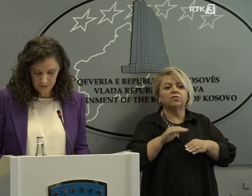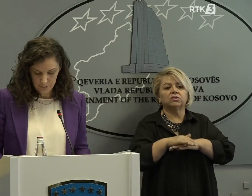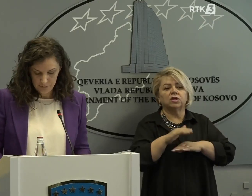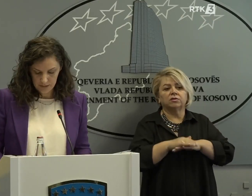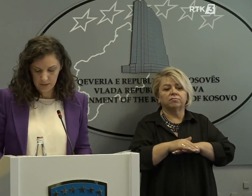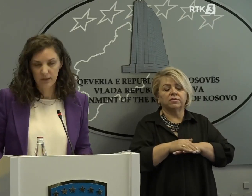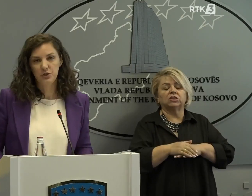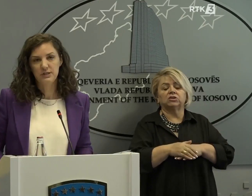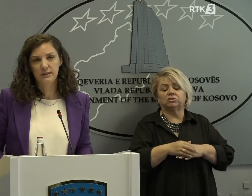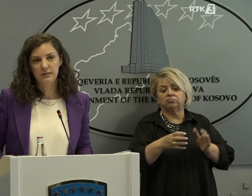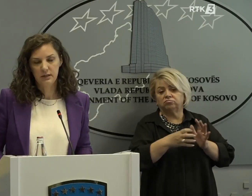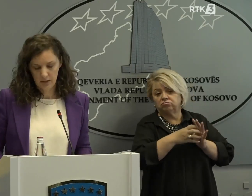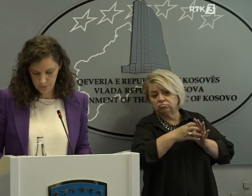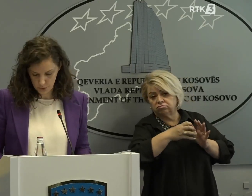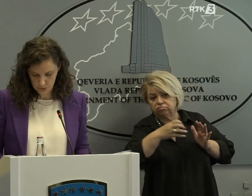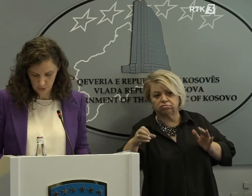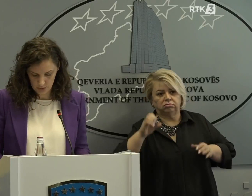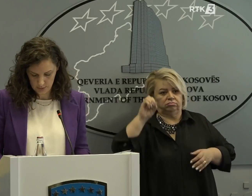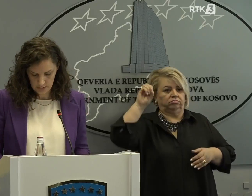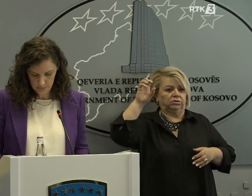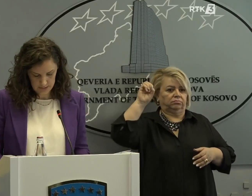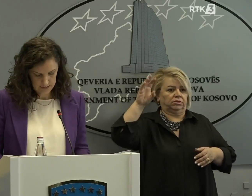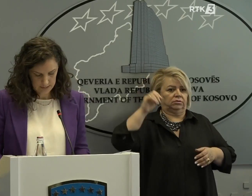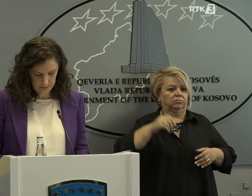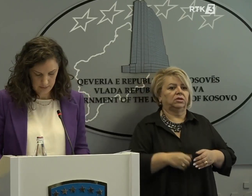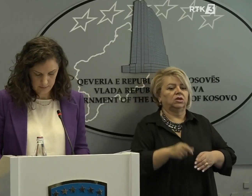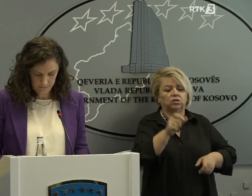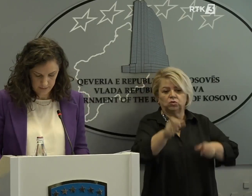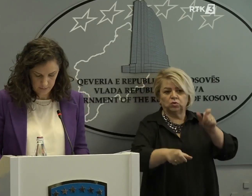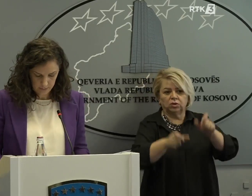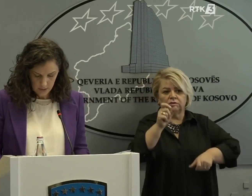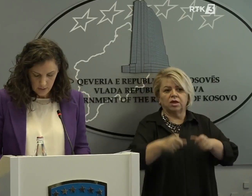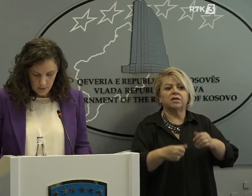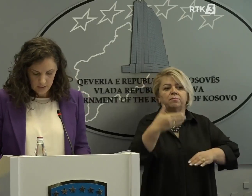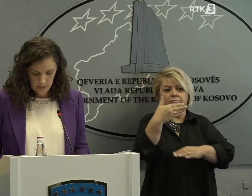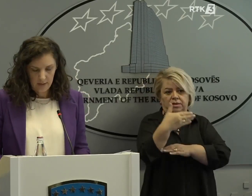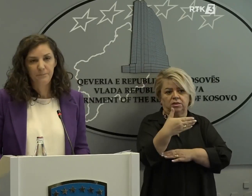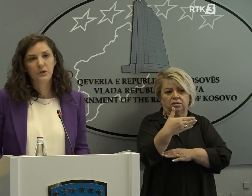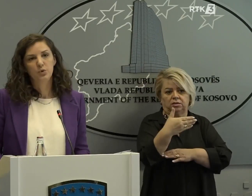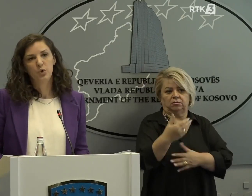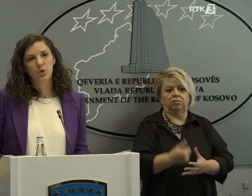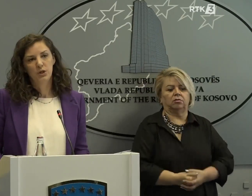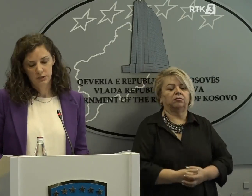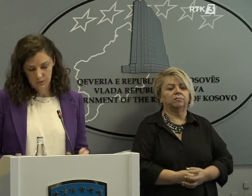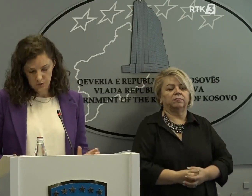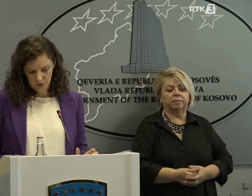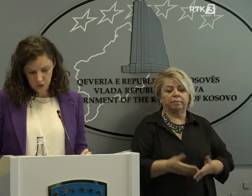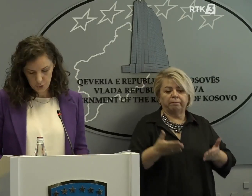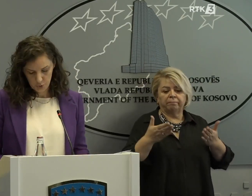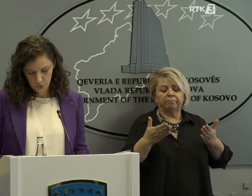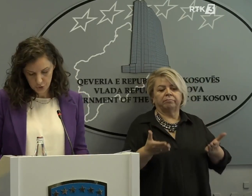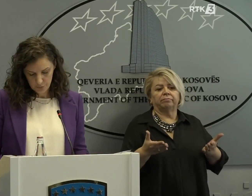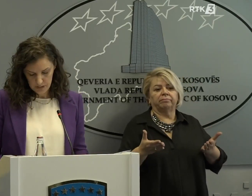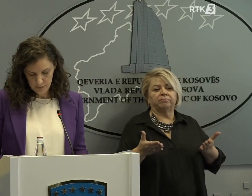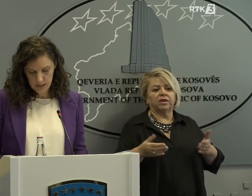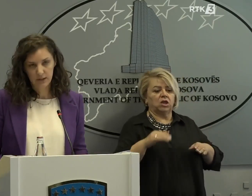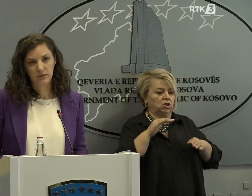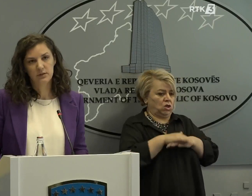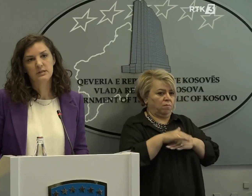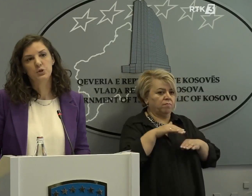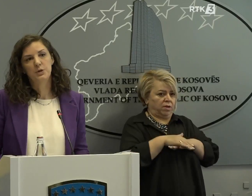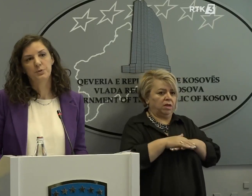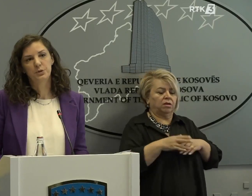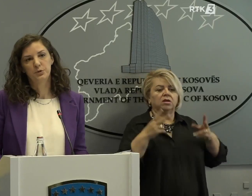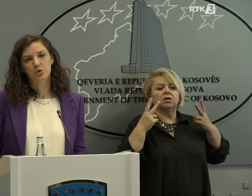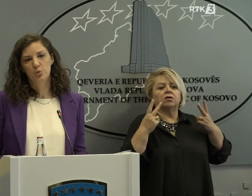të pandërprerë të energjisë elektrike për qytetarët e bizneset e vendit, dhe gjithashtu këto shërbime janë